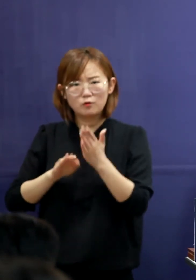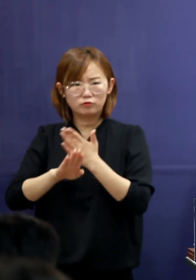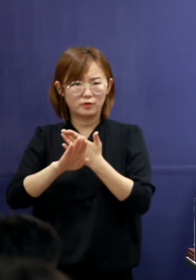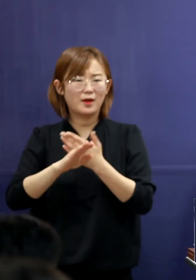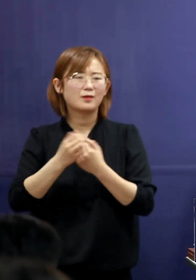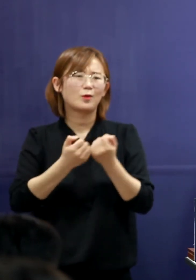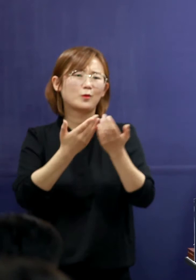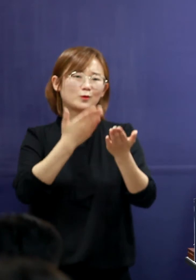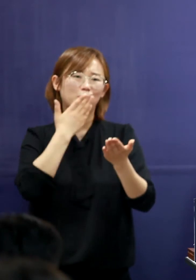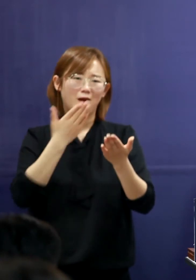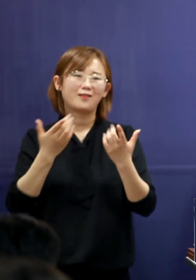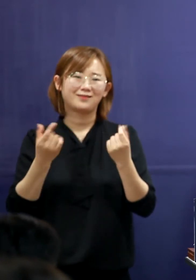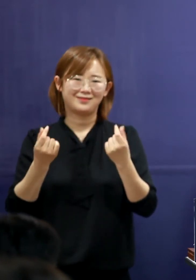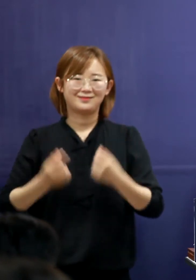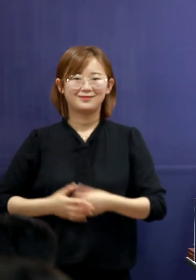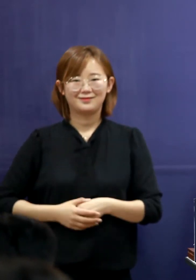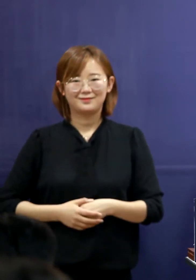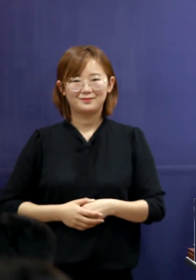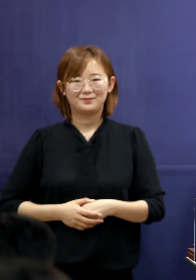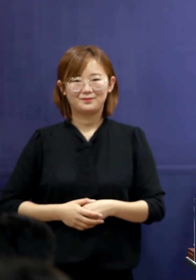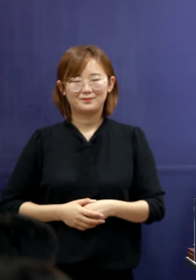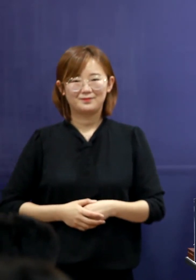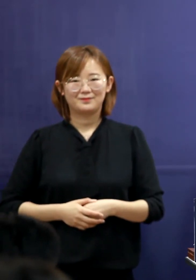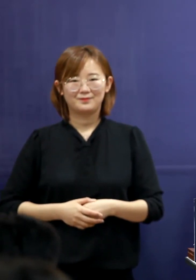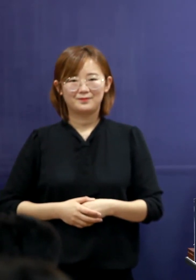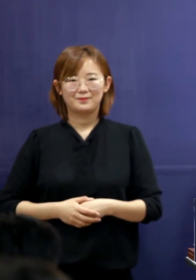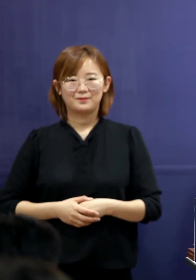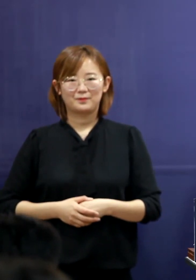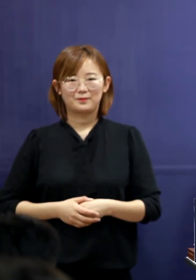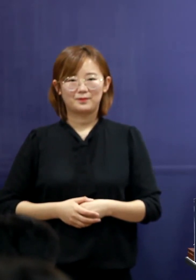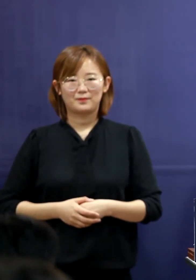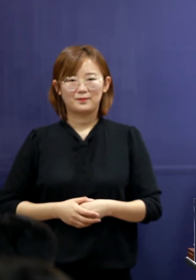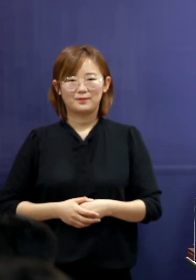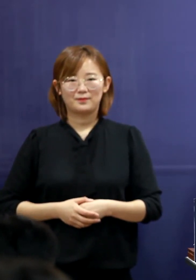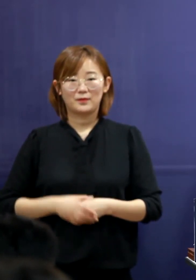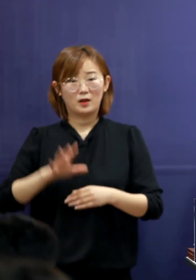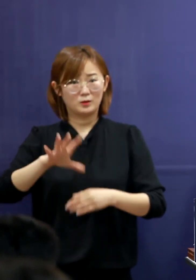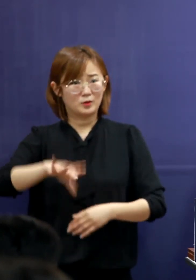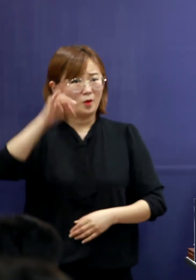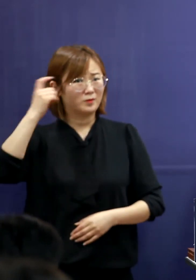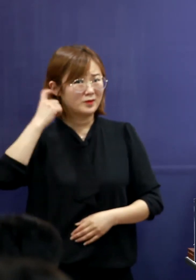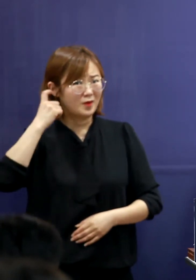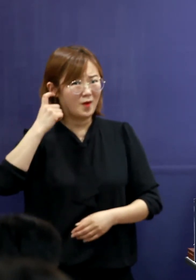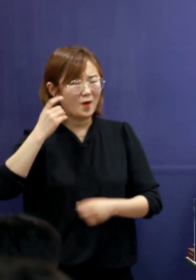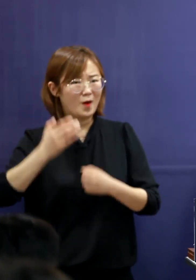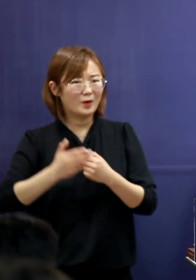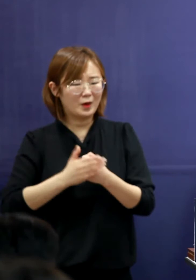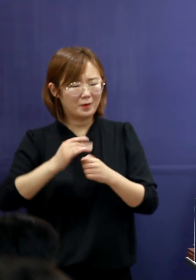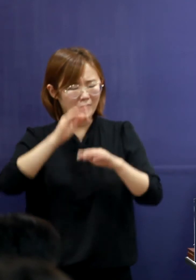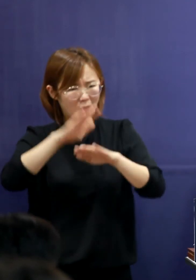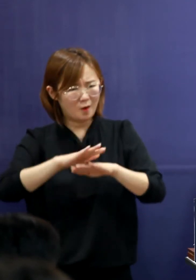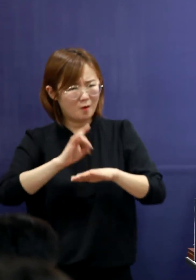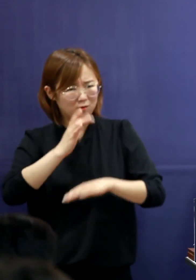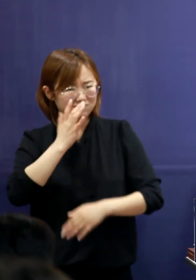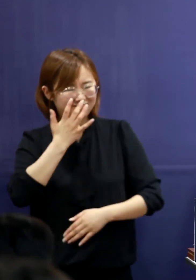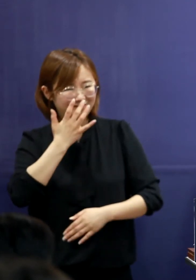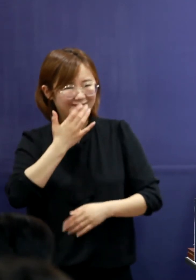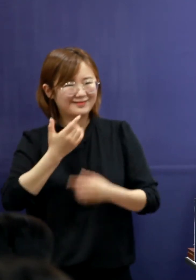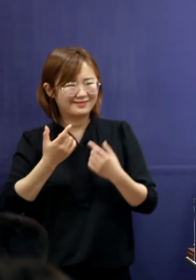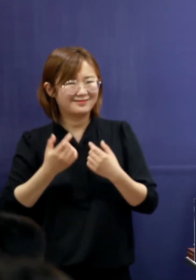파악을 하고 답변을 드릴 수 있을 것 같은데 이 부분은 지금 오늘 처음 듣는 얘기라서 그 내용을 좀 잘 모르고